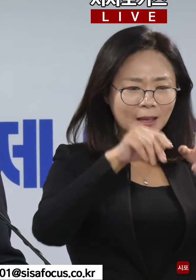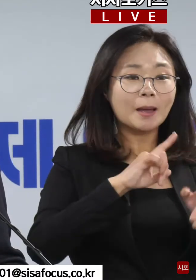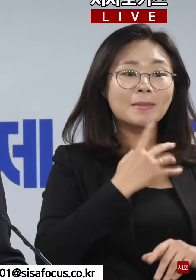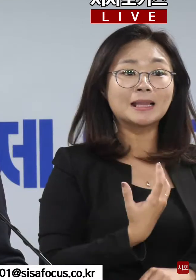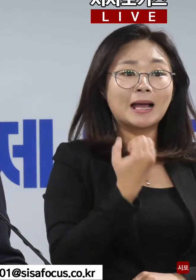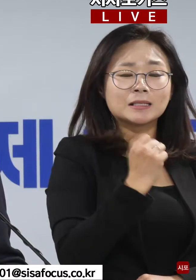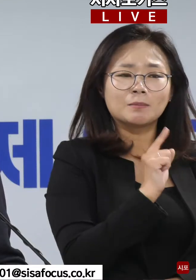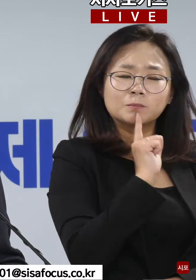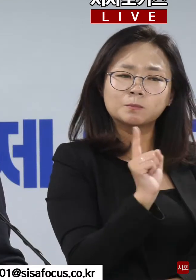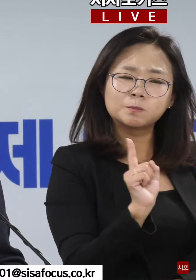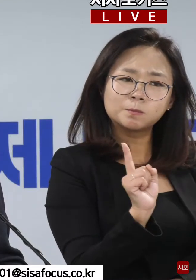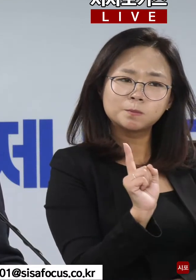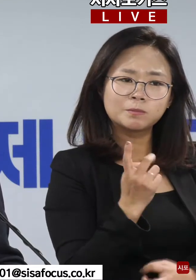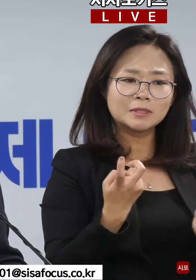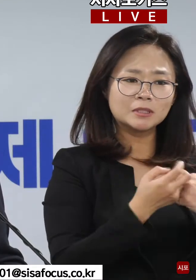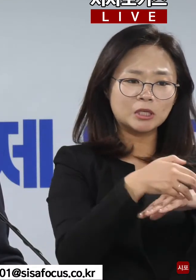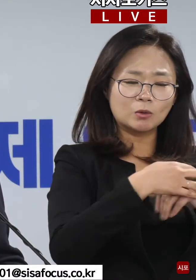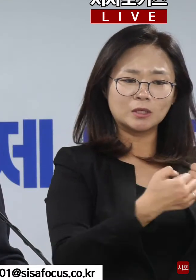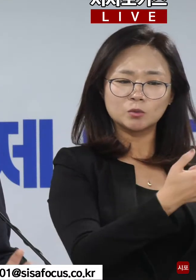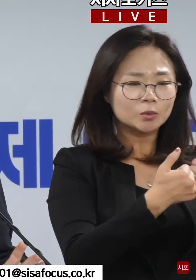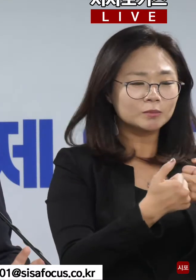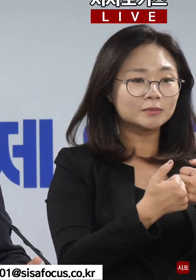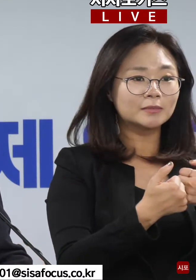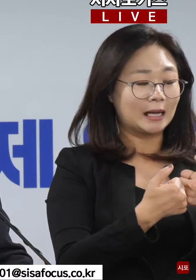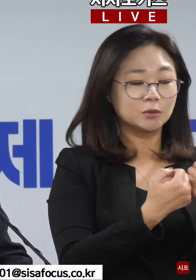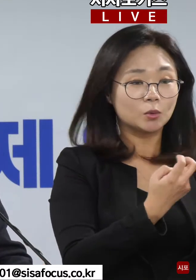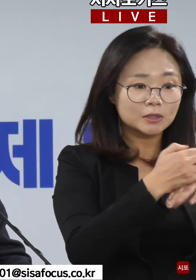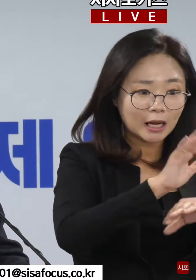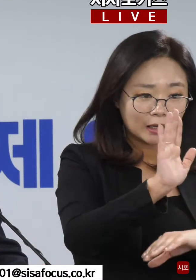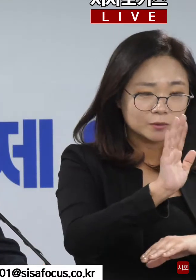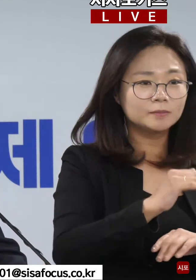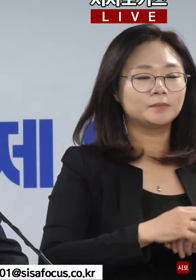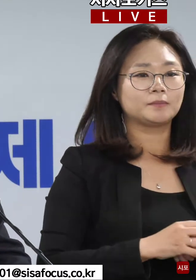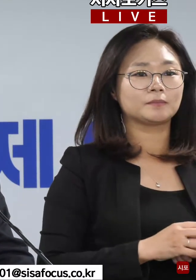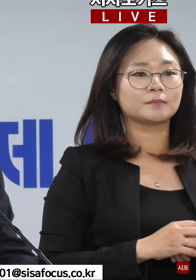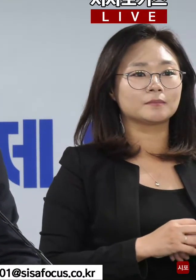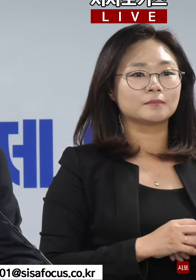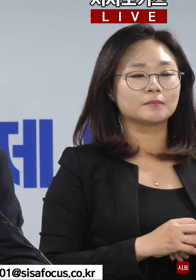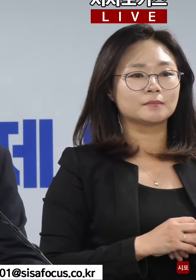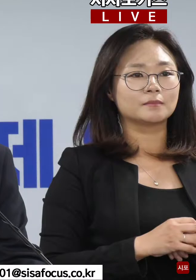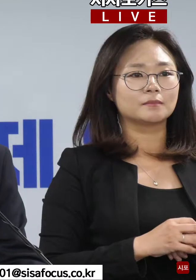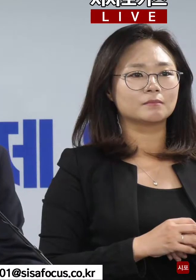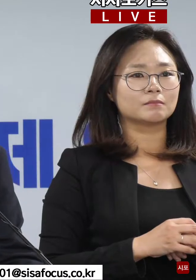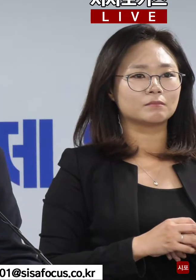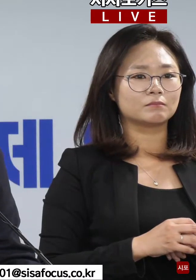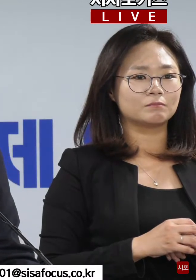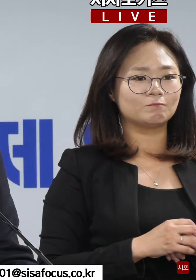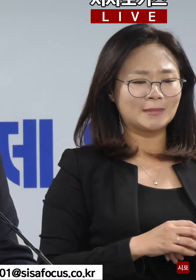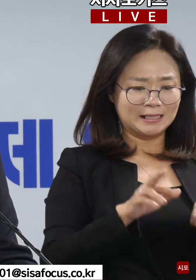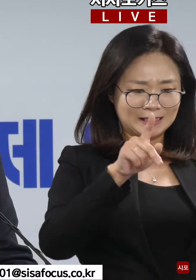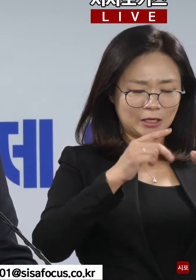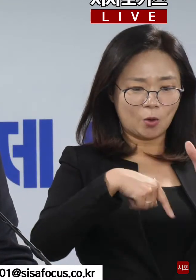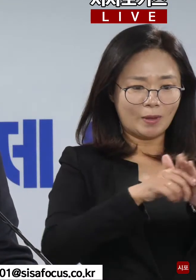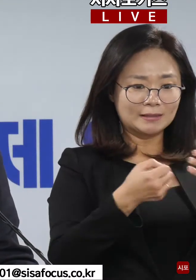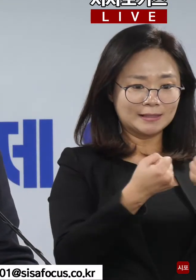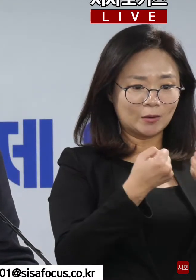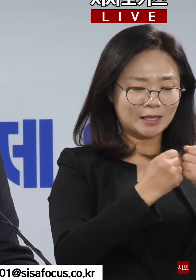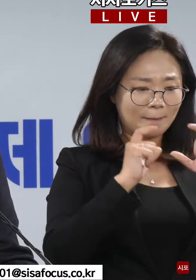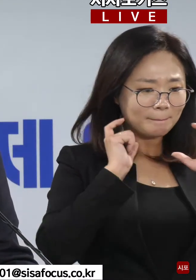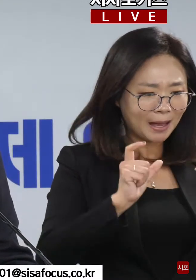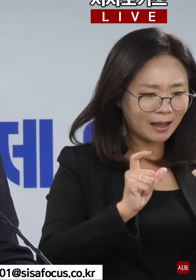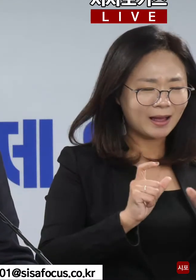네거티브만 하자는 정책 토론, 이건 정책 토론이 아니죠. 네거티브 전을 하자고